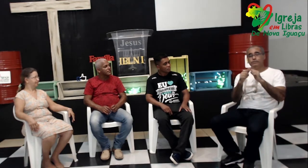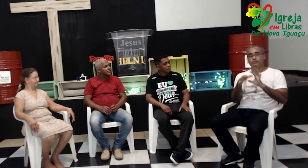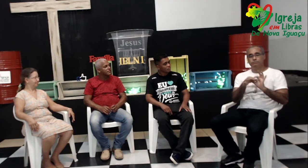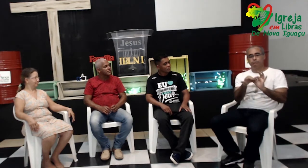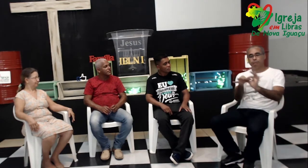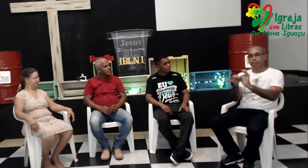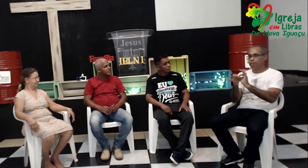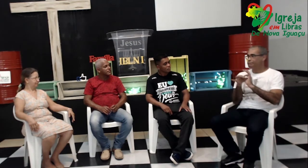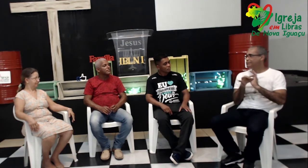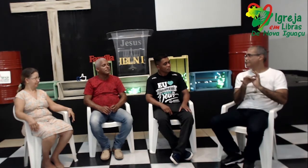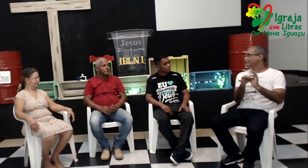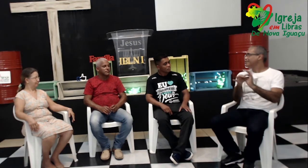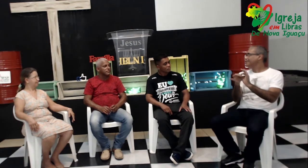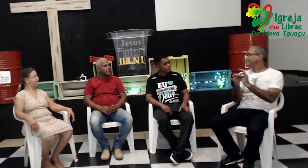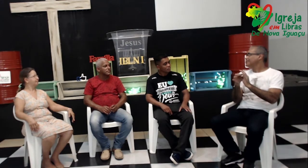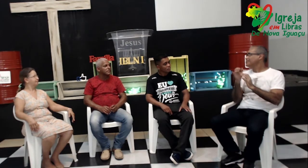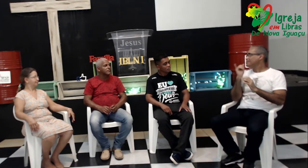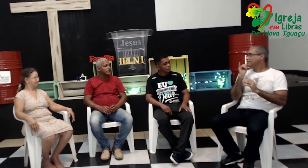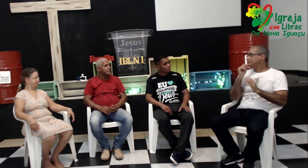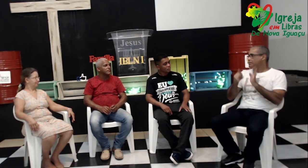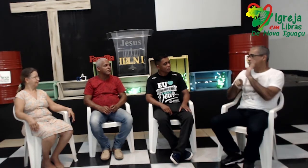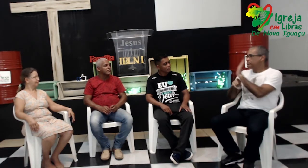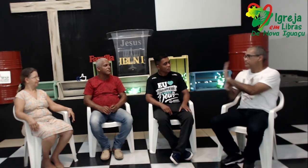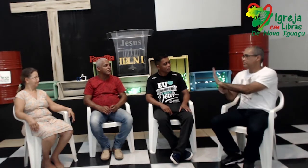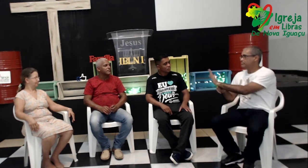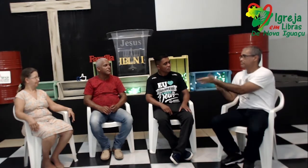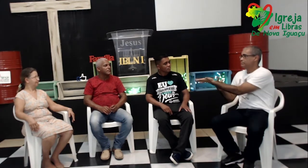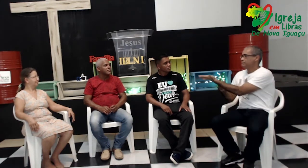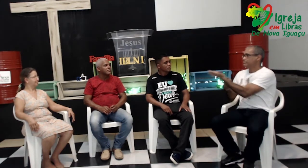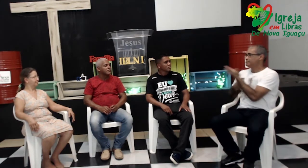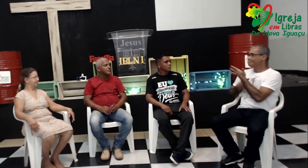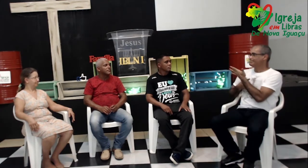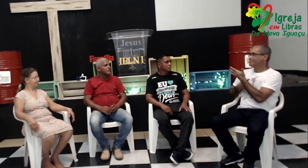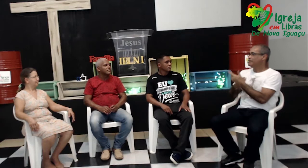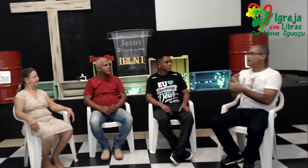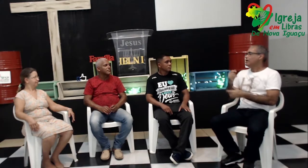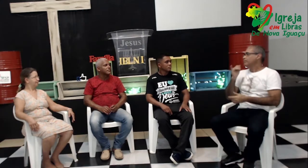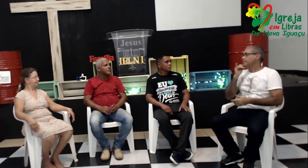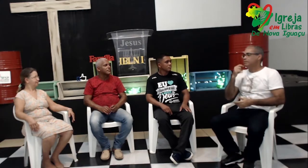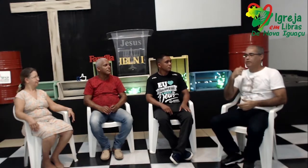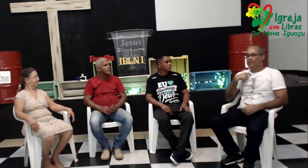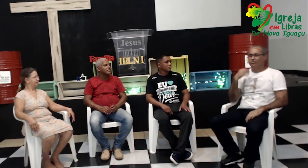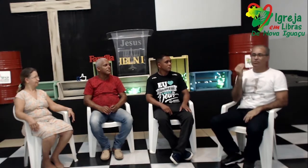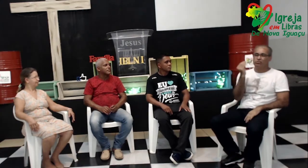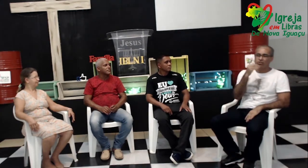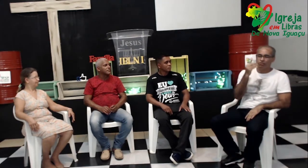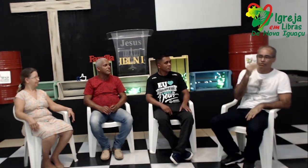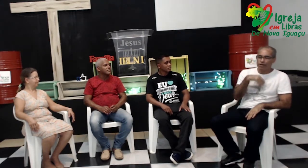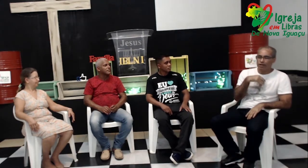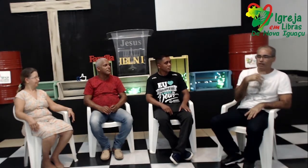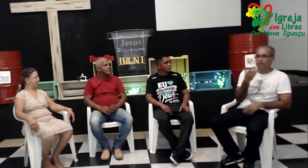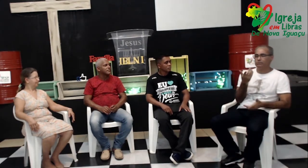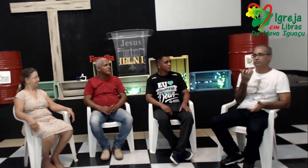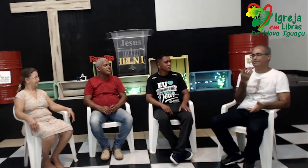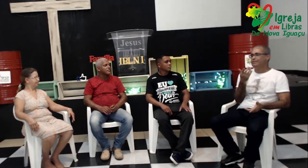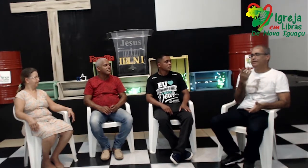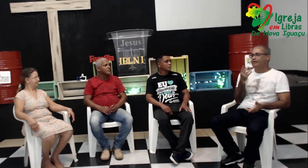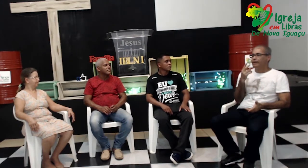nós, quando nós estamos aqui na igreja, nós estamos unidos e um vai ajudando o outro. Aí, às vezes, por exemplo, eu